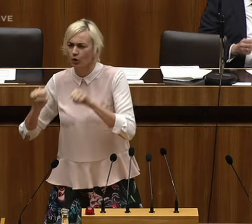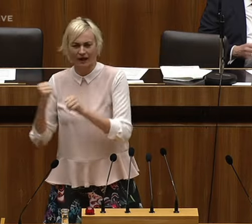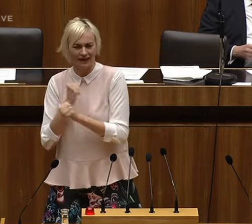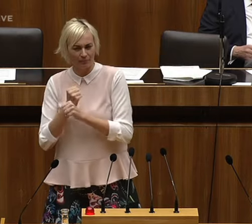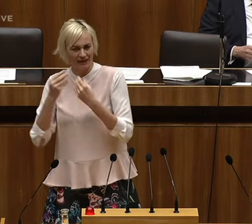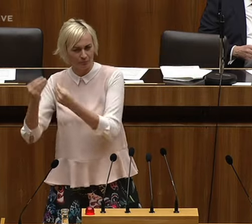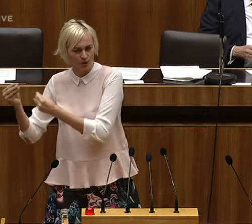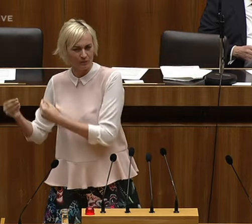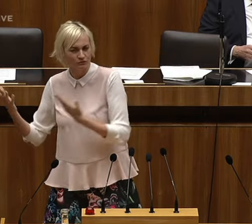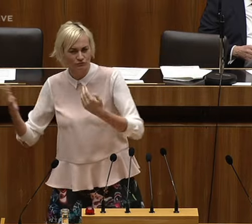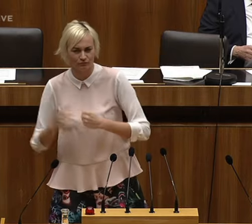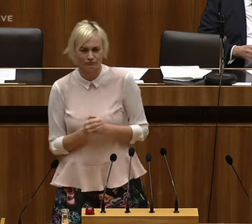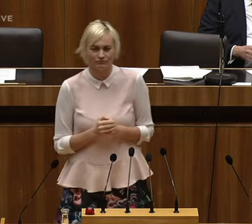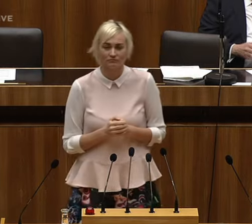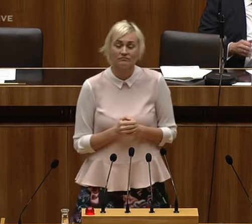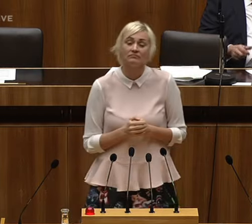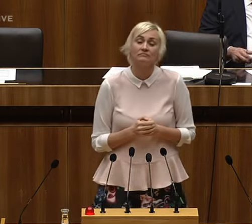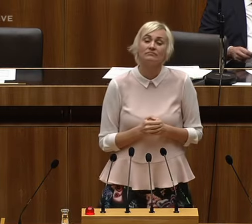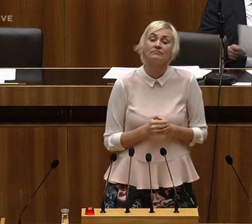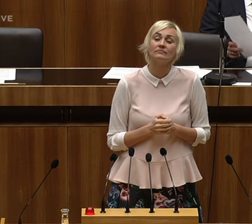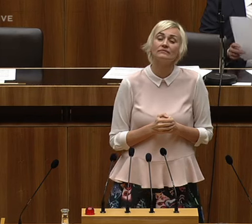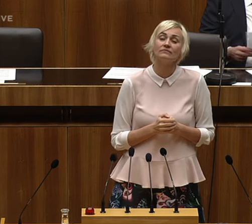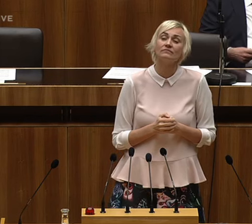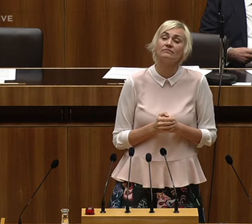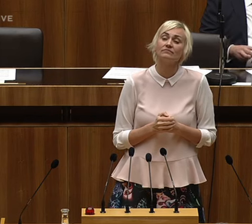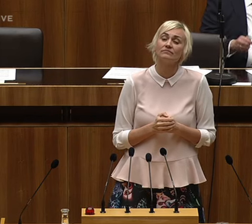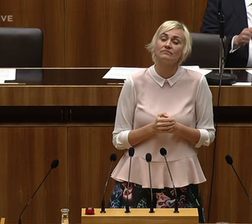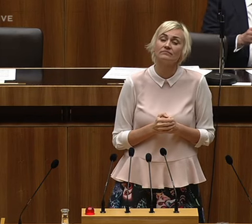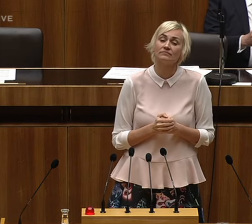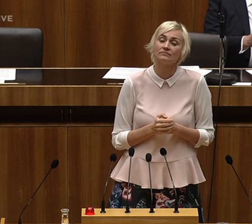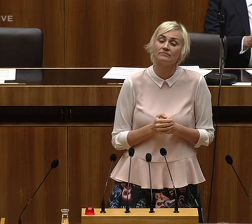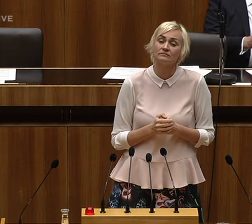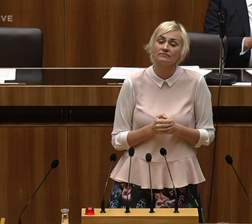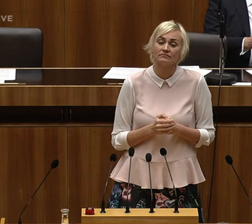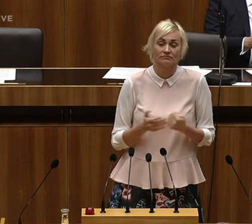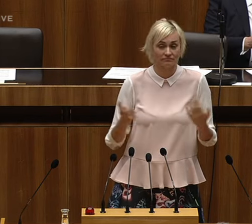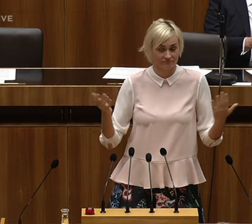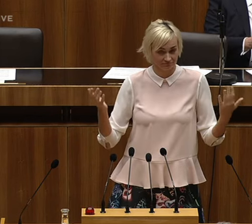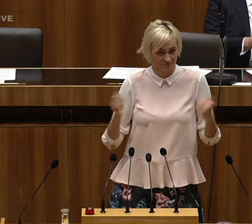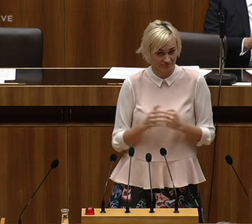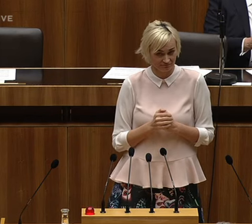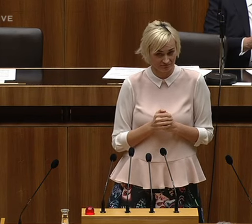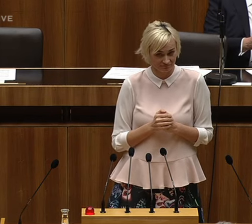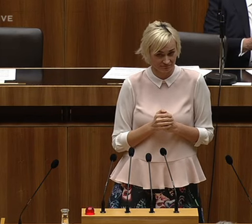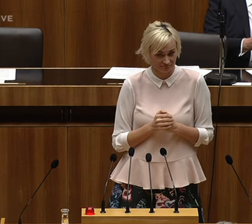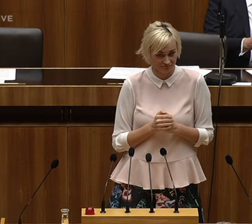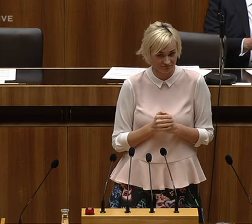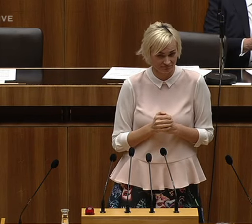haben. Und auch andere Ministerien, die darauf achten müssen, dass die Arbeit und die Arbeitsplätze gewährleistet sein